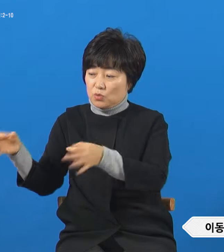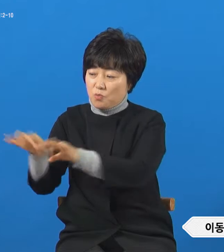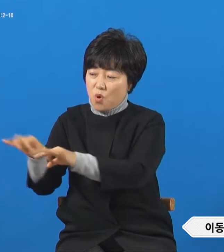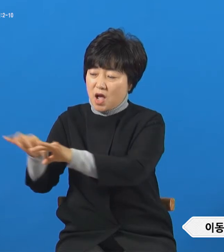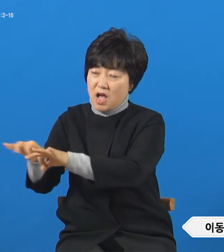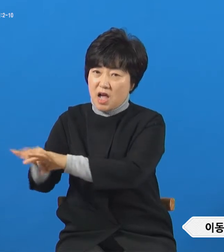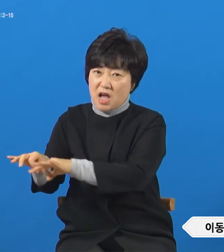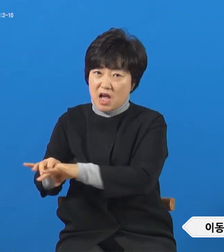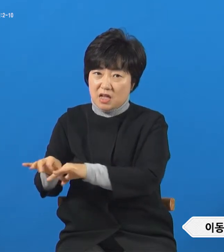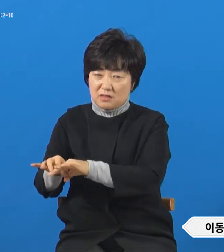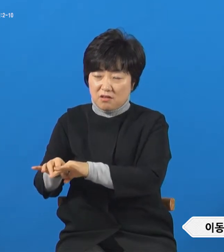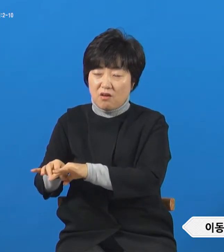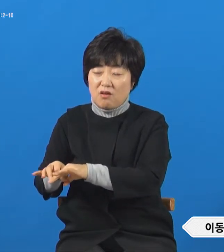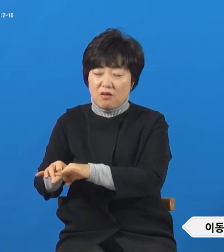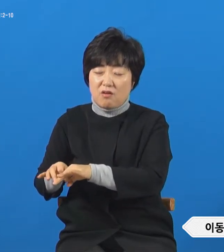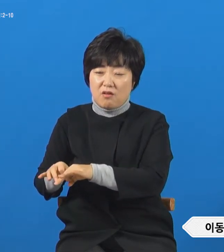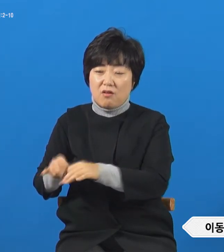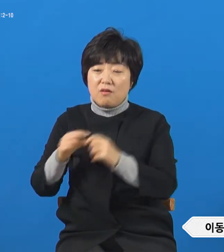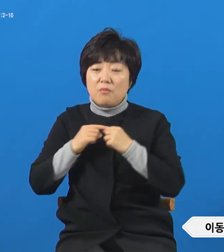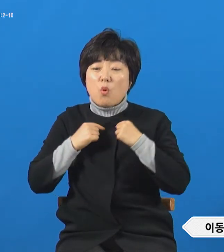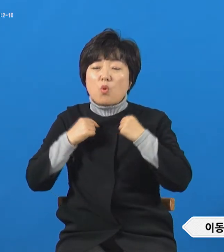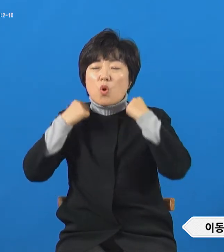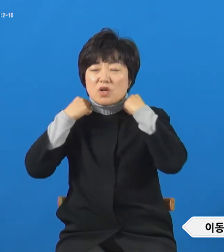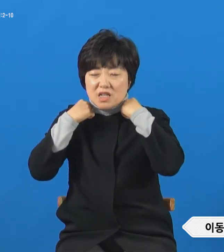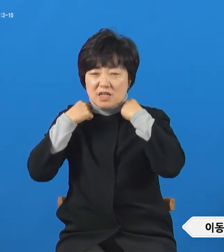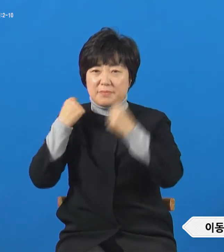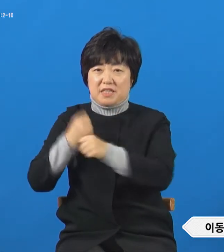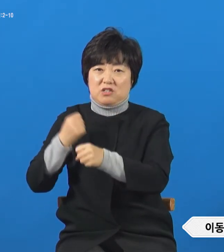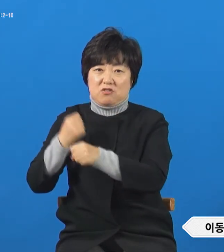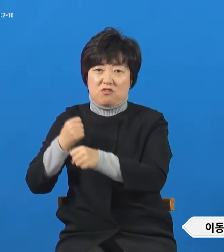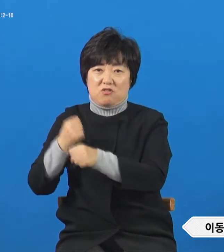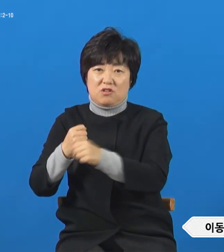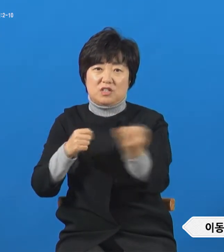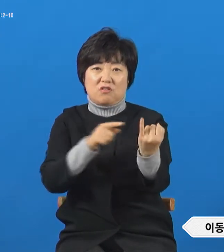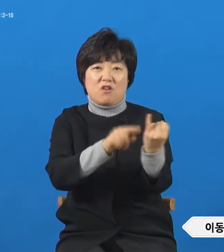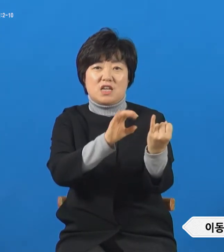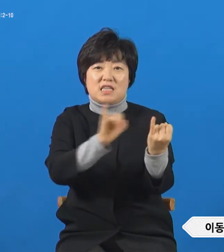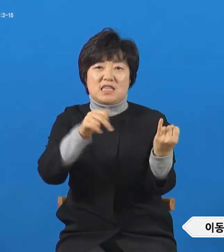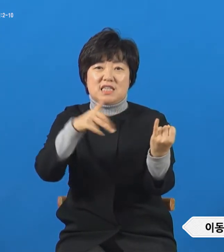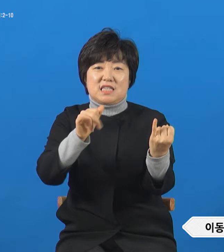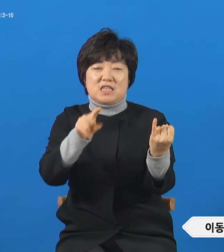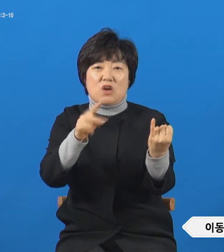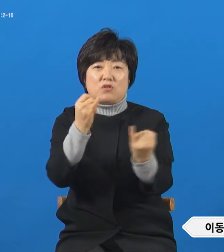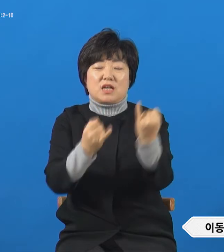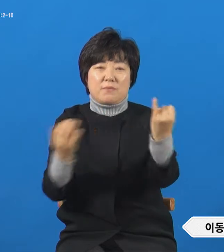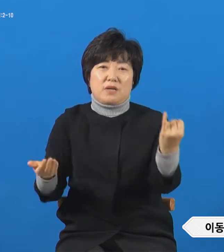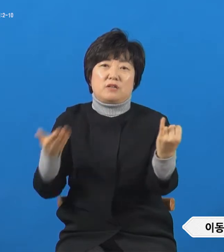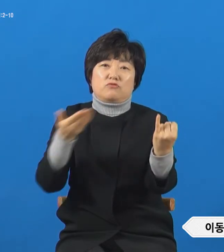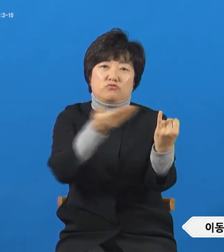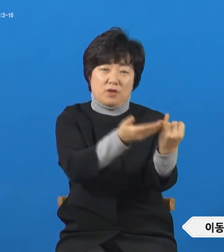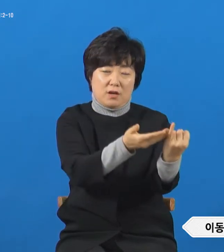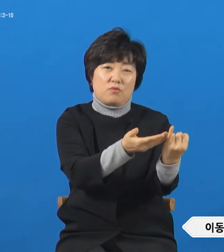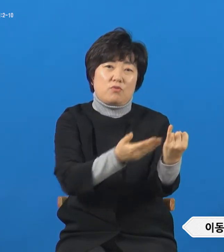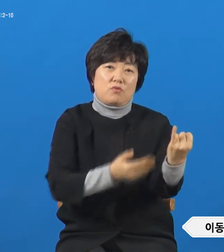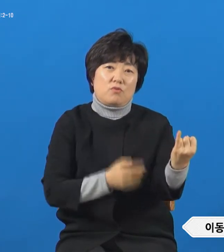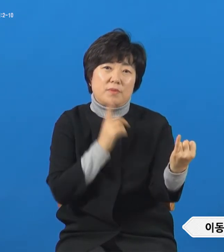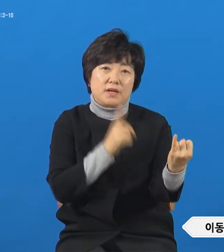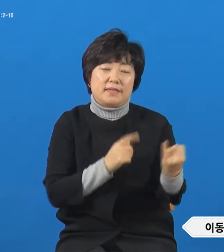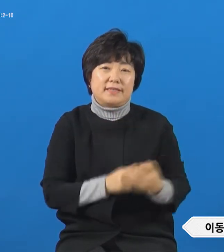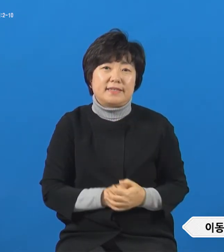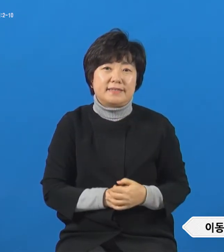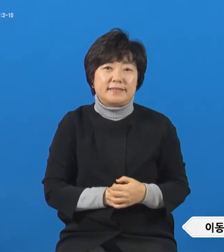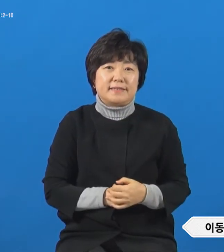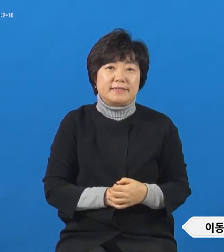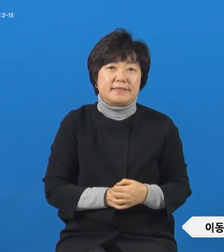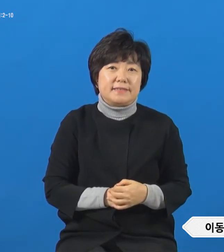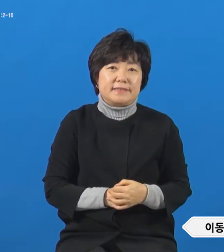이 목걸이를 자기 살 수 있는 기회를 양보했던 이지영 선교사, 이지영 자매에게 전하라고. 그래서 목걸이를 전했다는